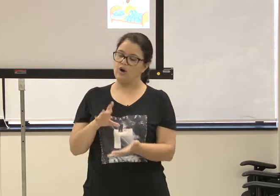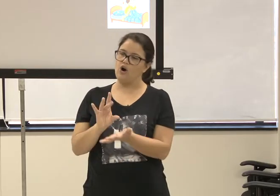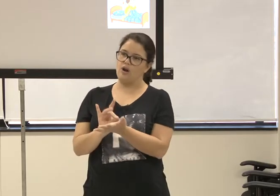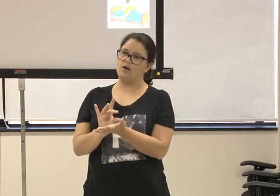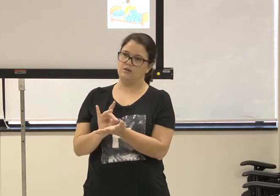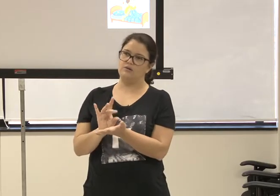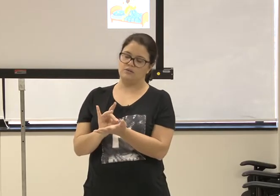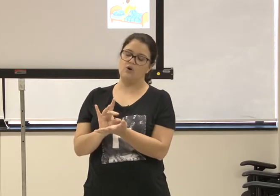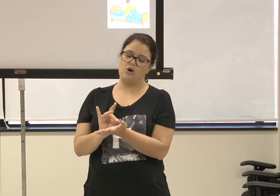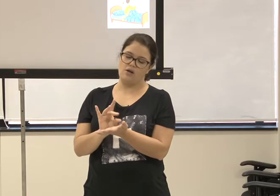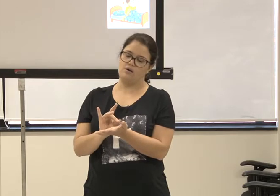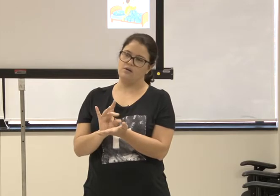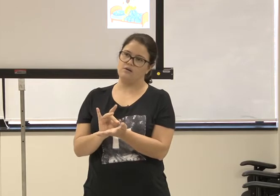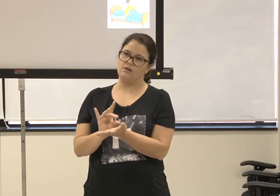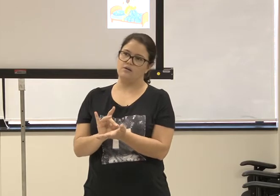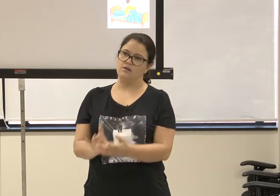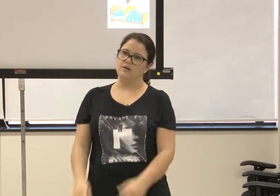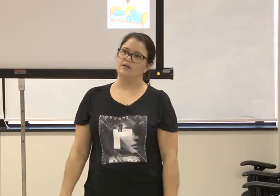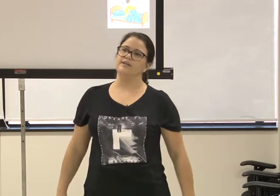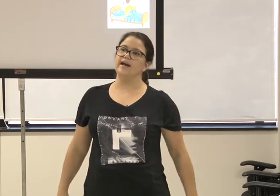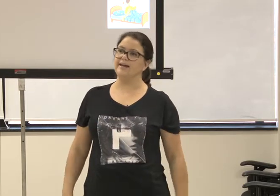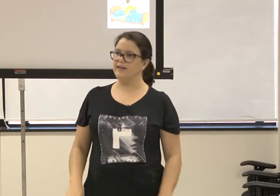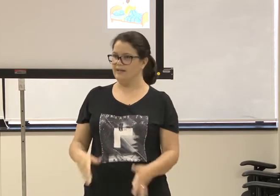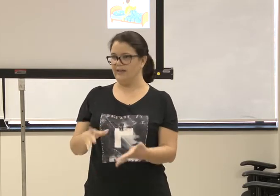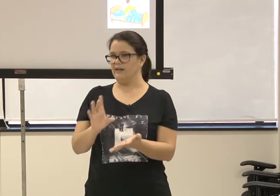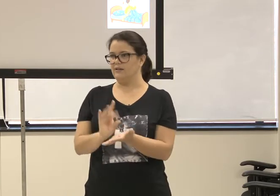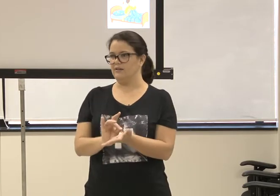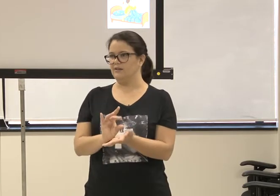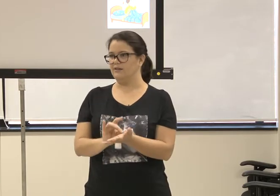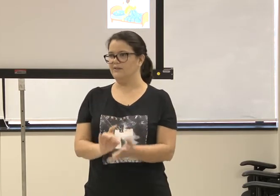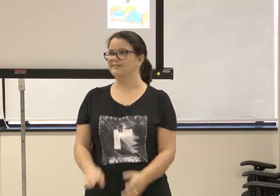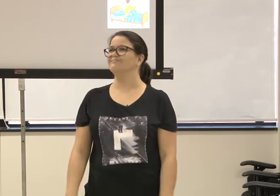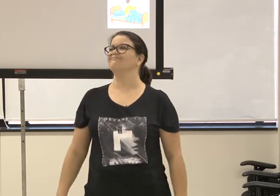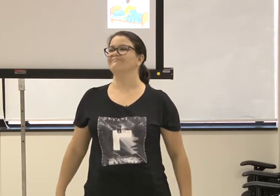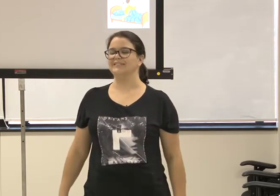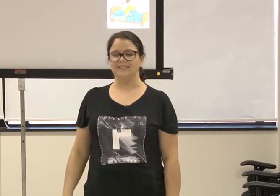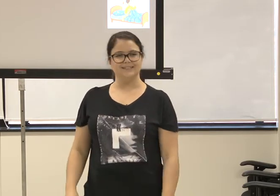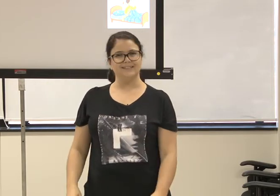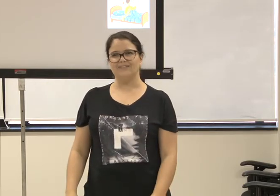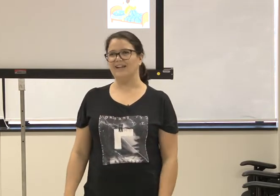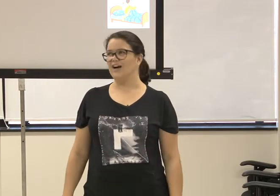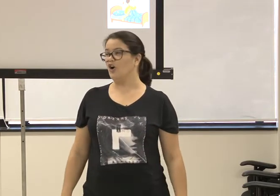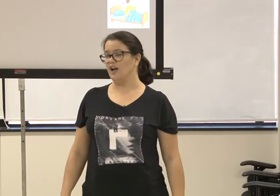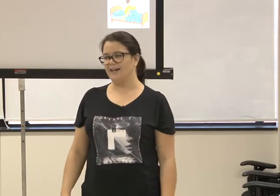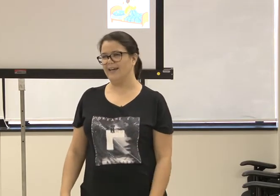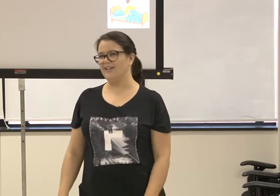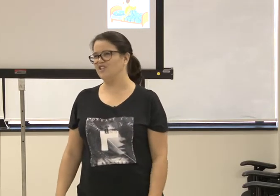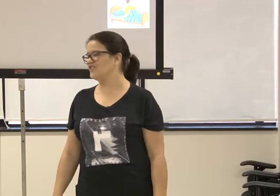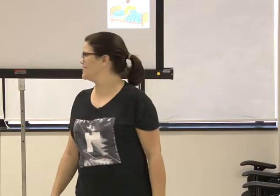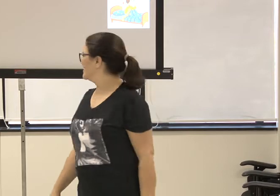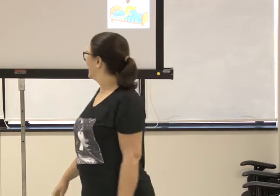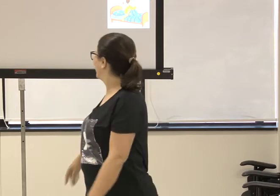cola. Cola. E aí, né? Tava lá, cola quente.